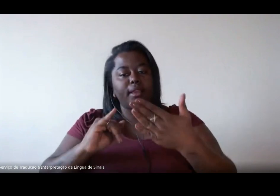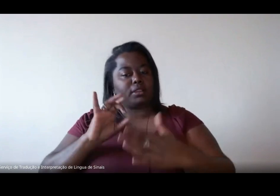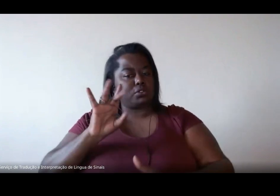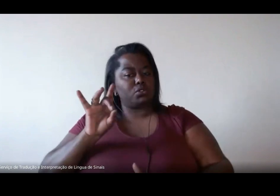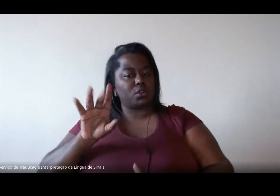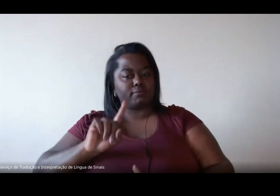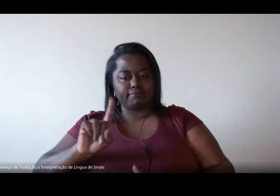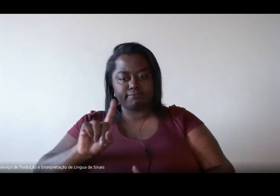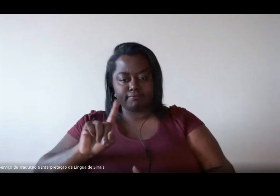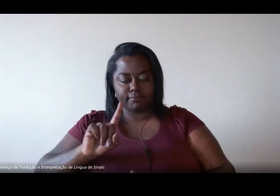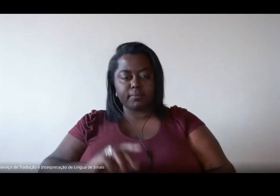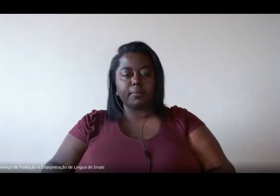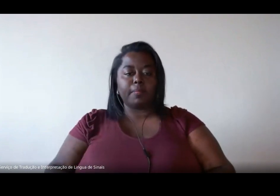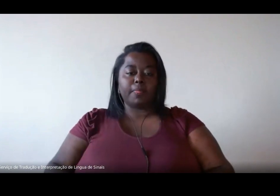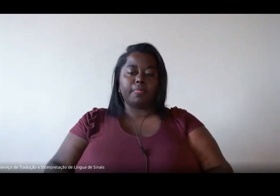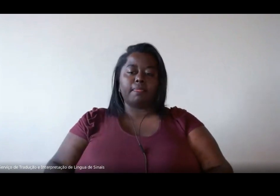institucionais, né?